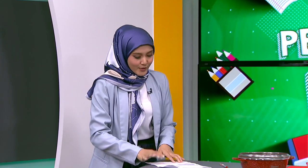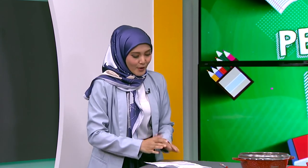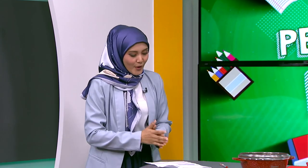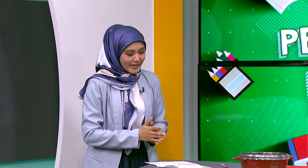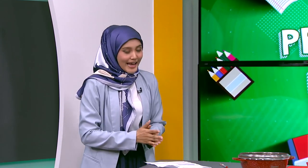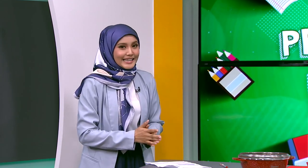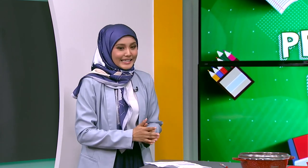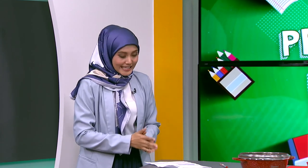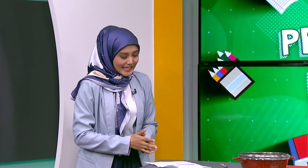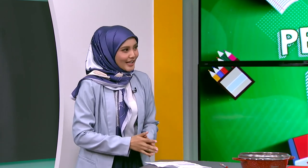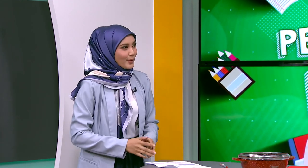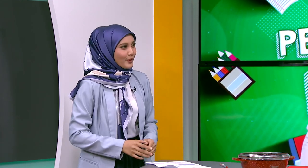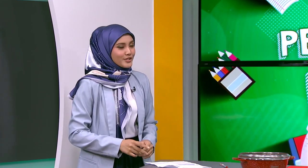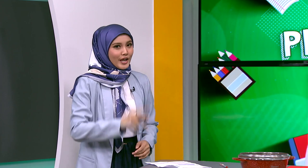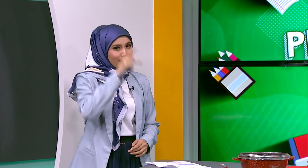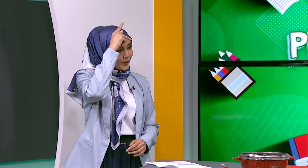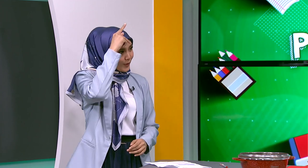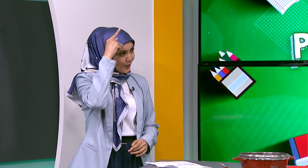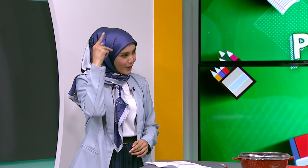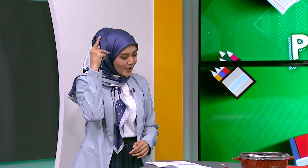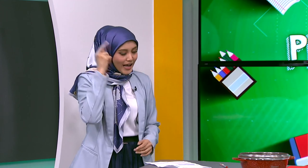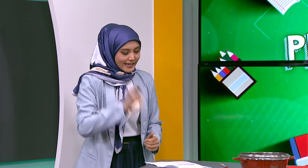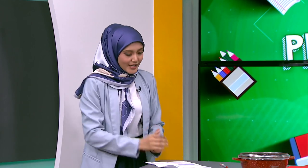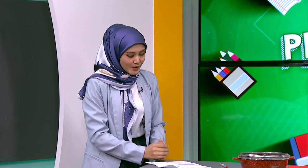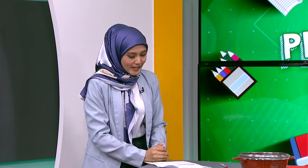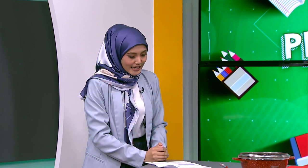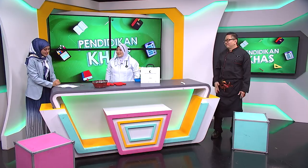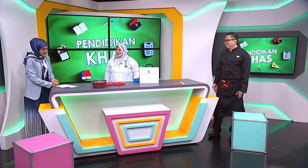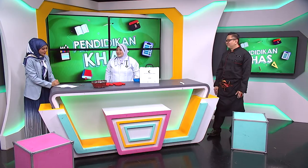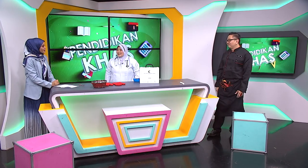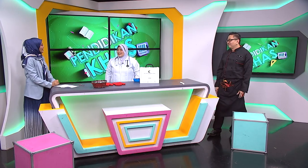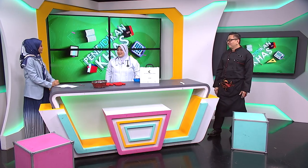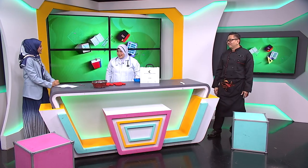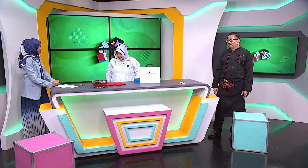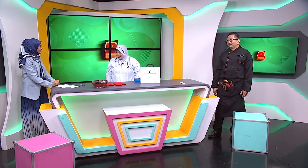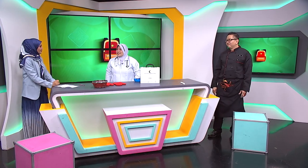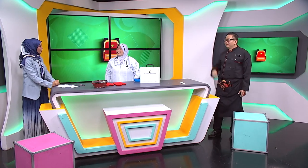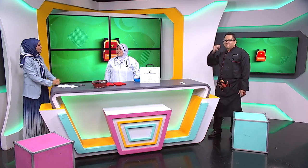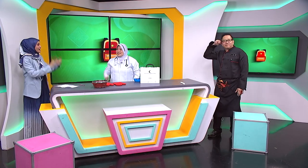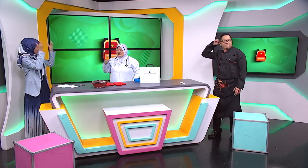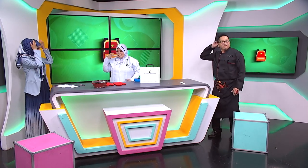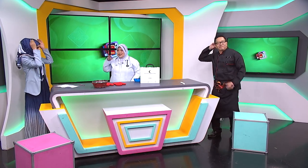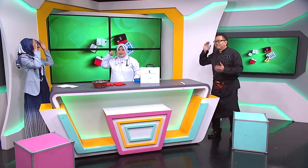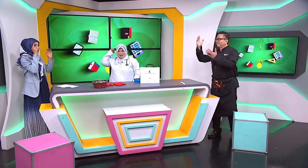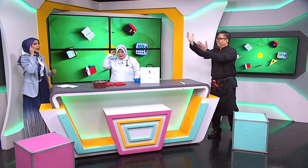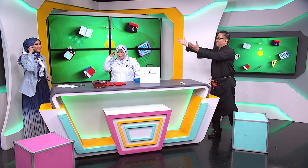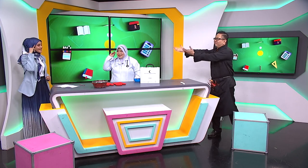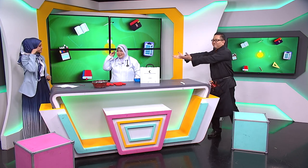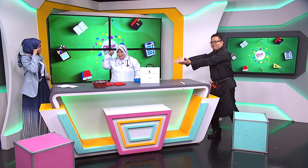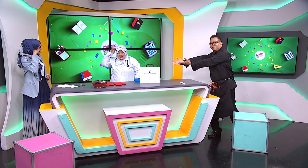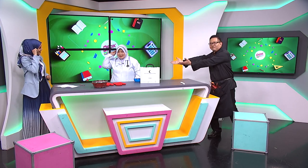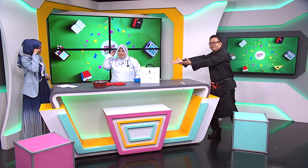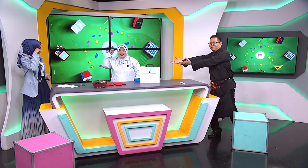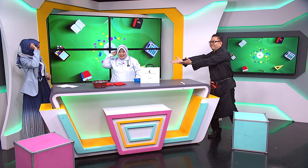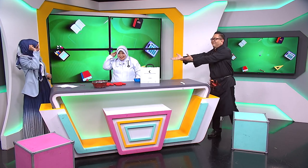Cikgu Koh Kiani ataupun Cikgu Koh, dan juga Cikgu Nur Hamizah ataupun Cikgu